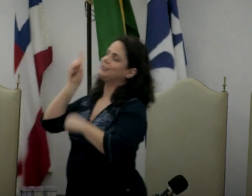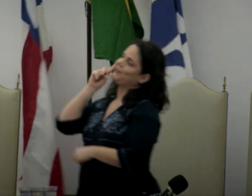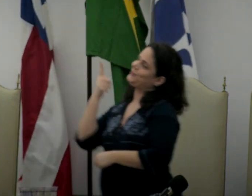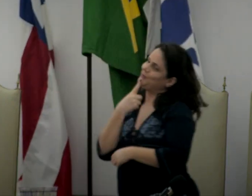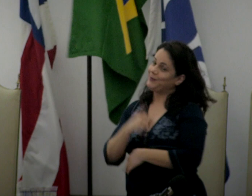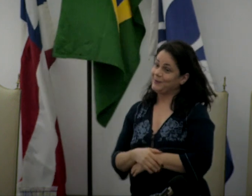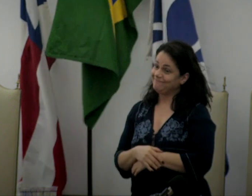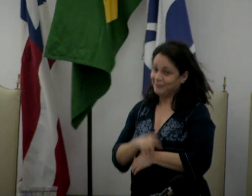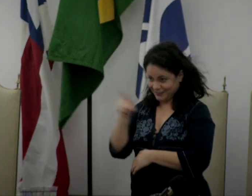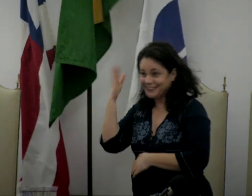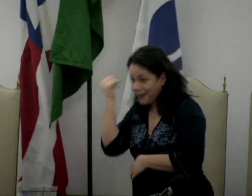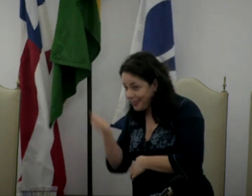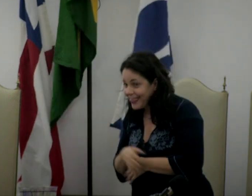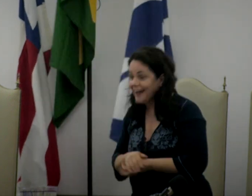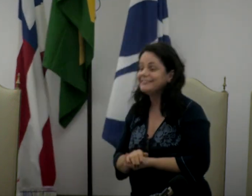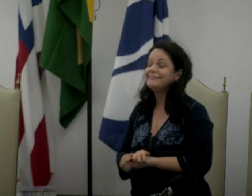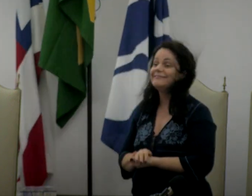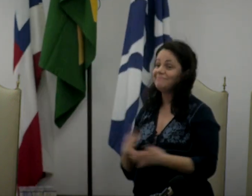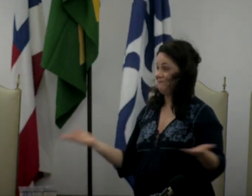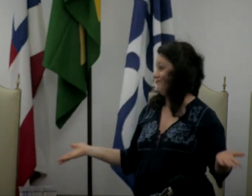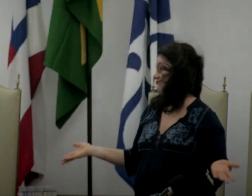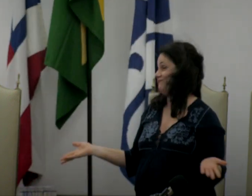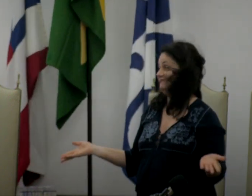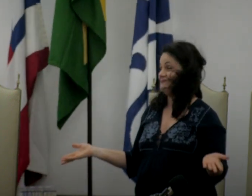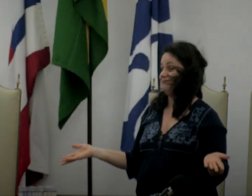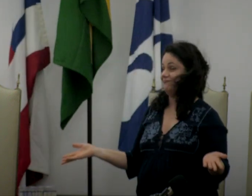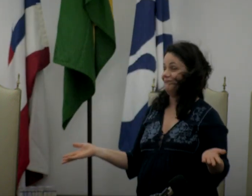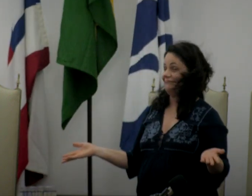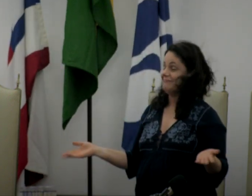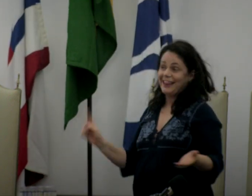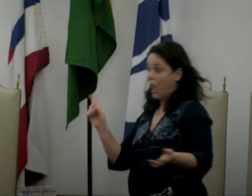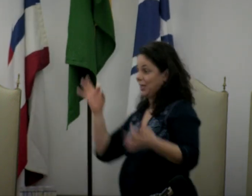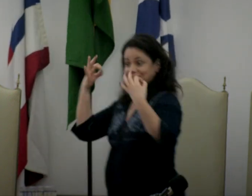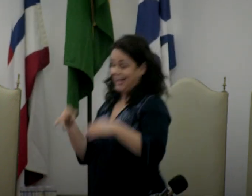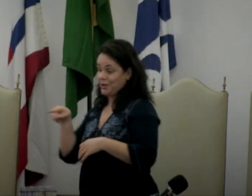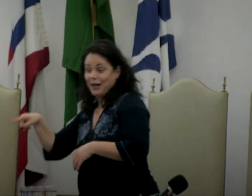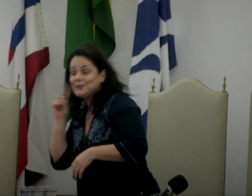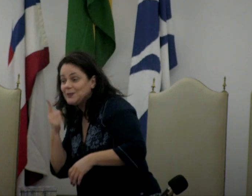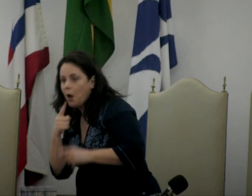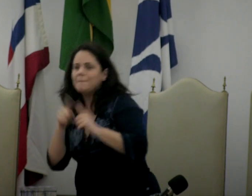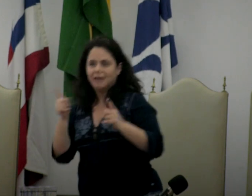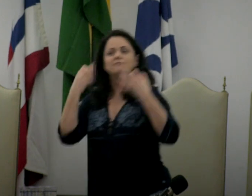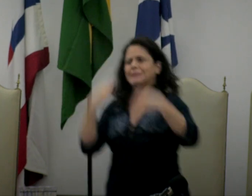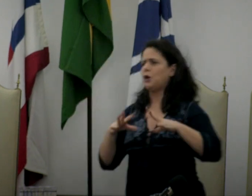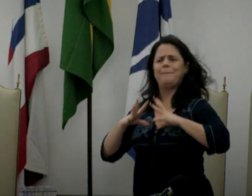nós temos telefone por causa, nós temos a tecnologia do telefone hoje em dia por causa da pessoa surda? Vocês sabiam disso?